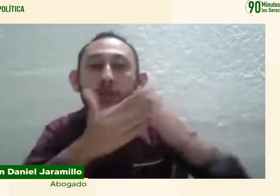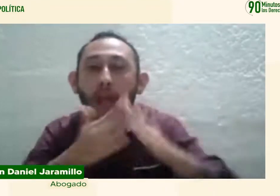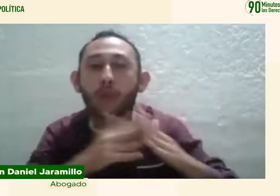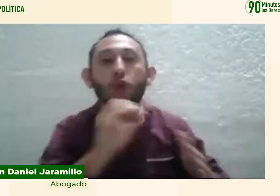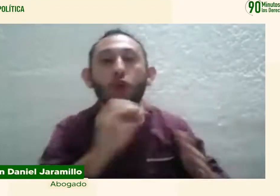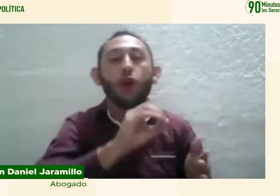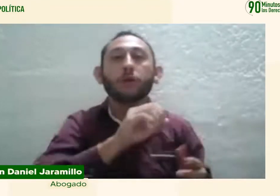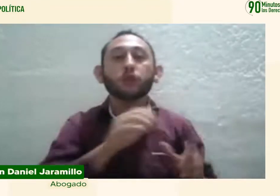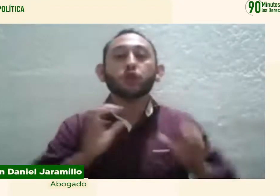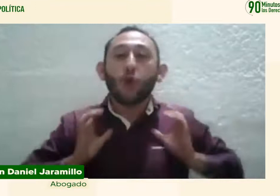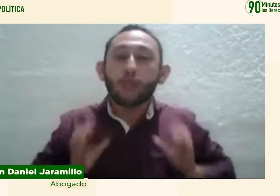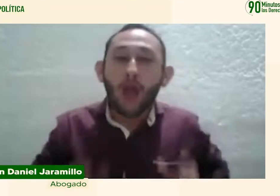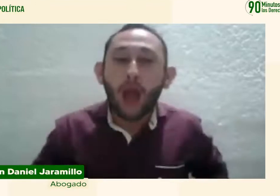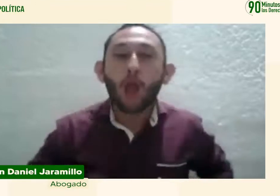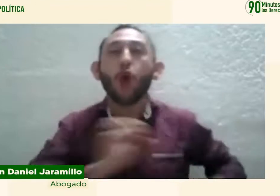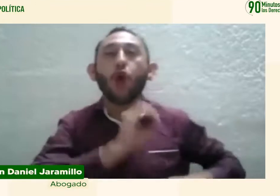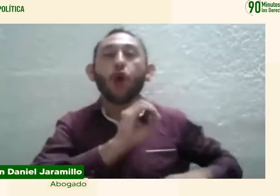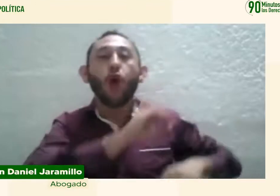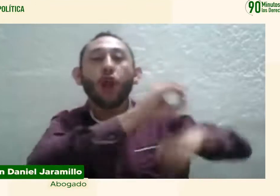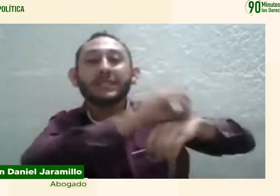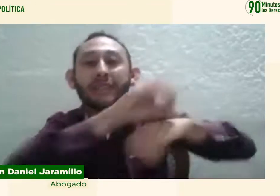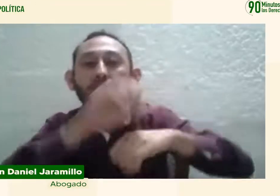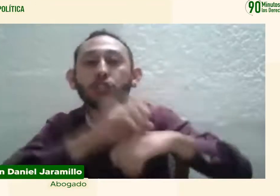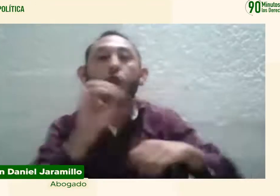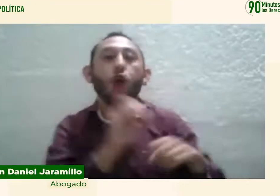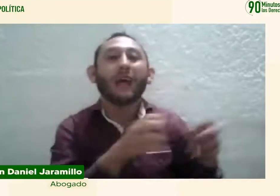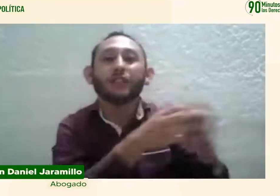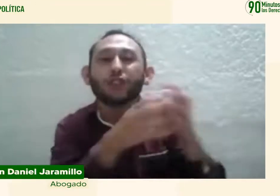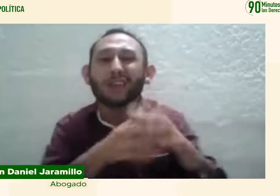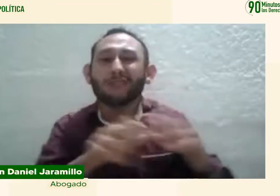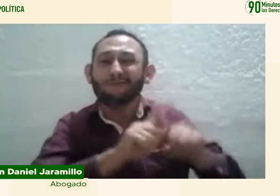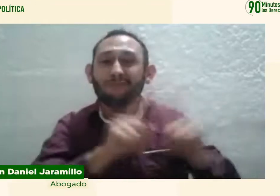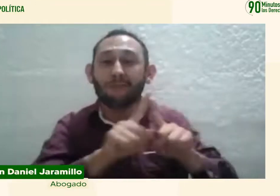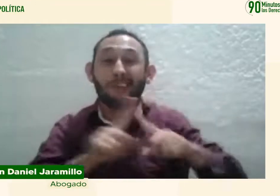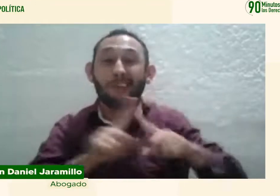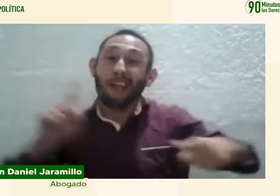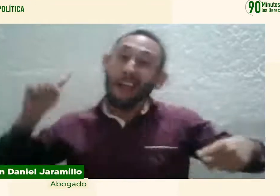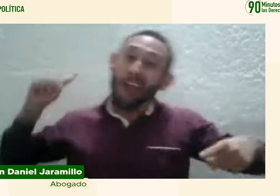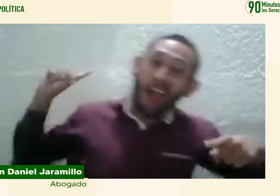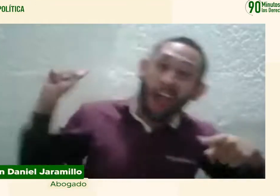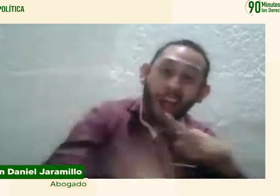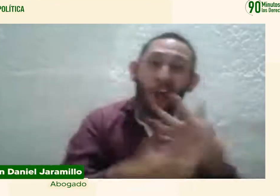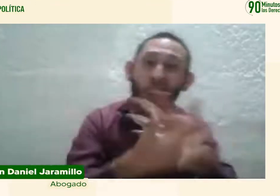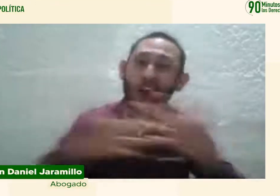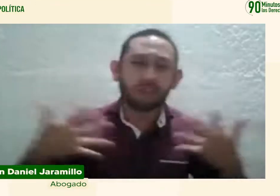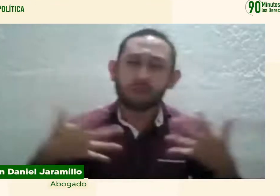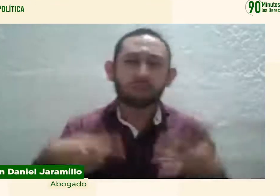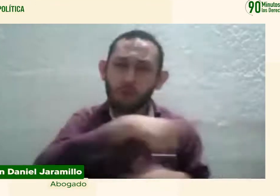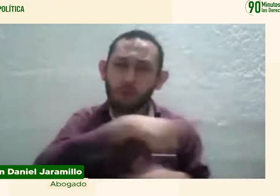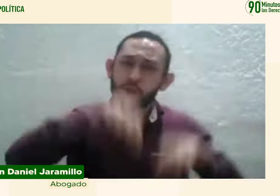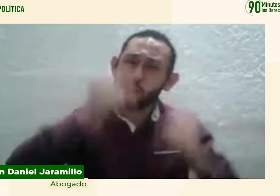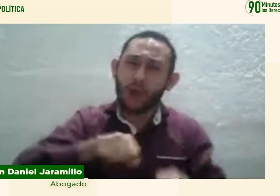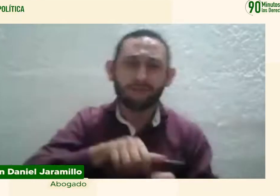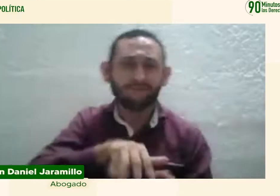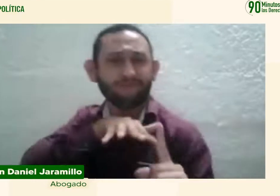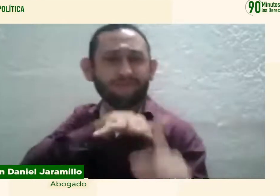pero entendemos que no hay comunidad no hay ciudadanía no hay organización que